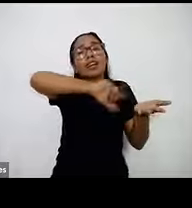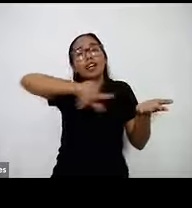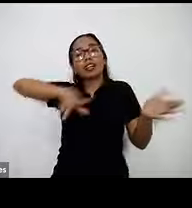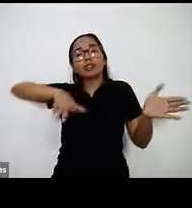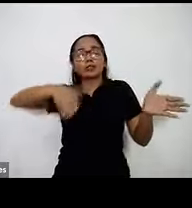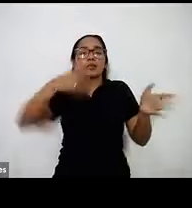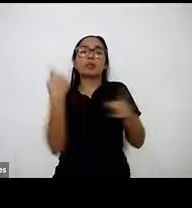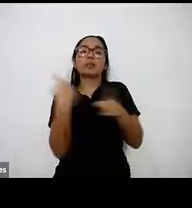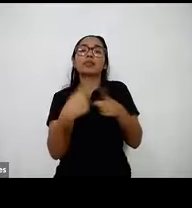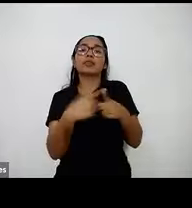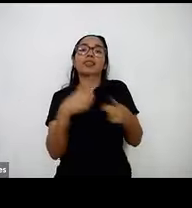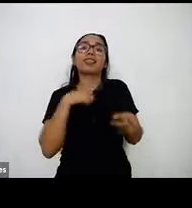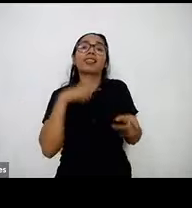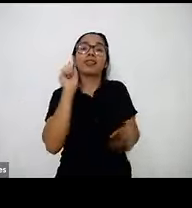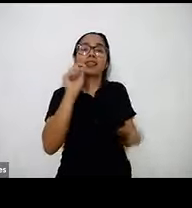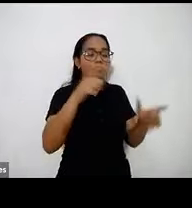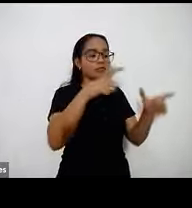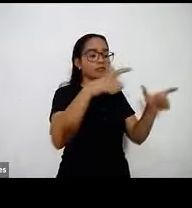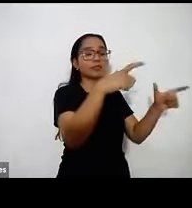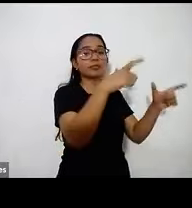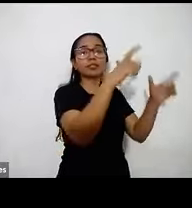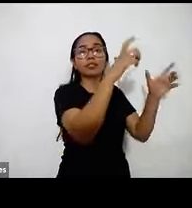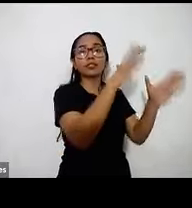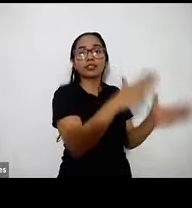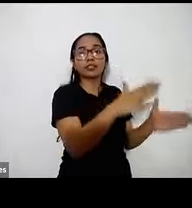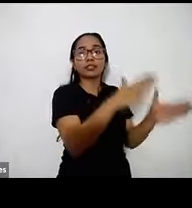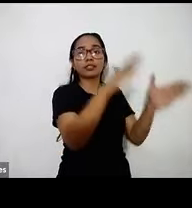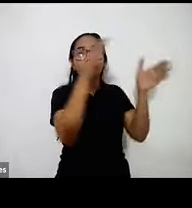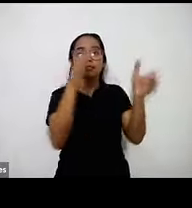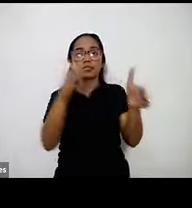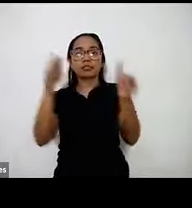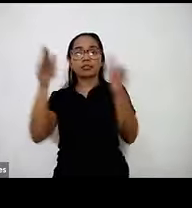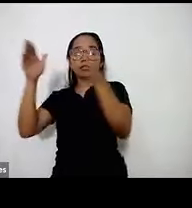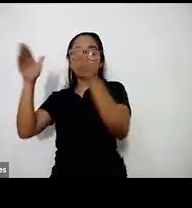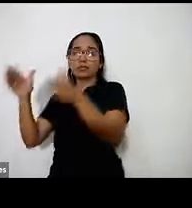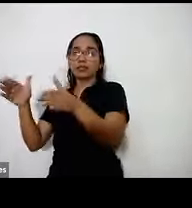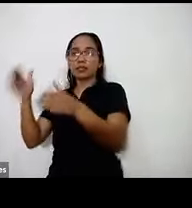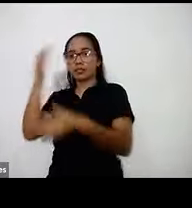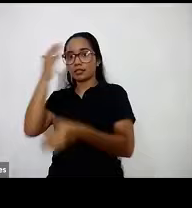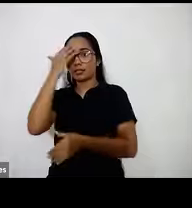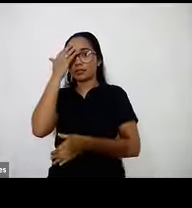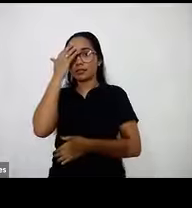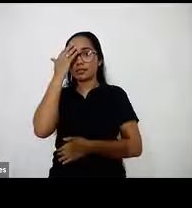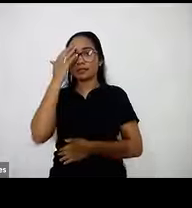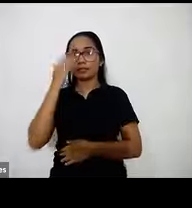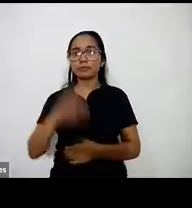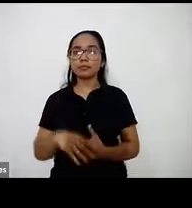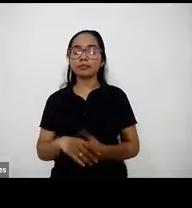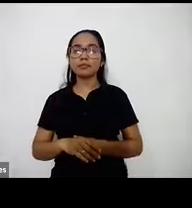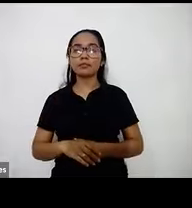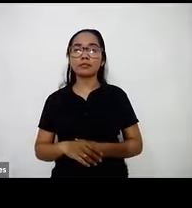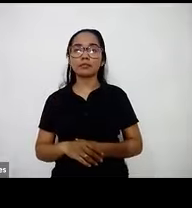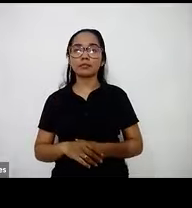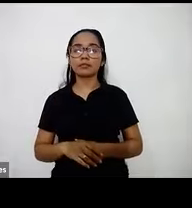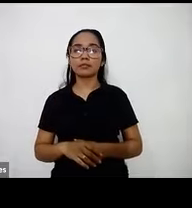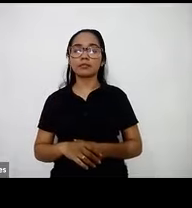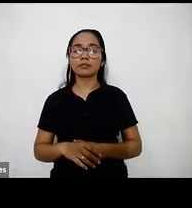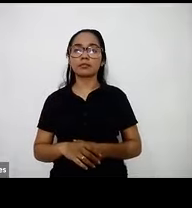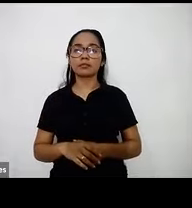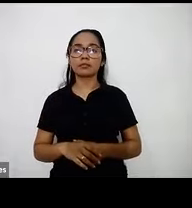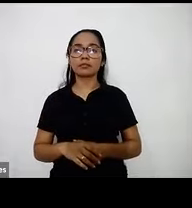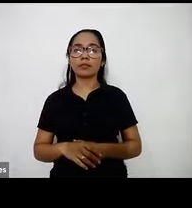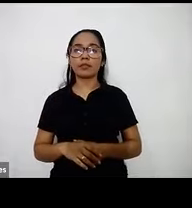gente pode perceber, que a gente defende, né, para o fortalecimento dessa política. Esse é um dos aspectos, né? Mas